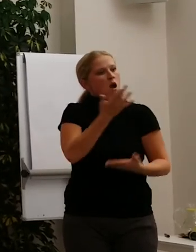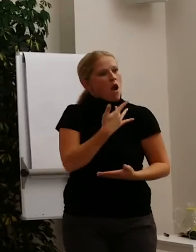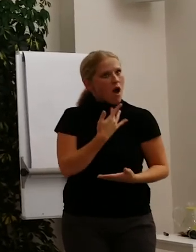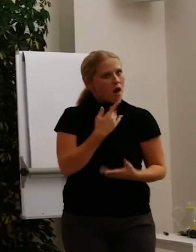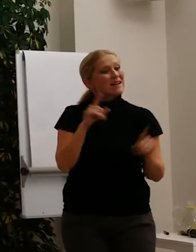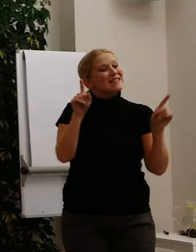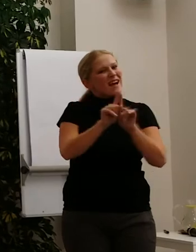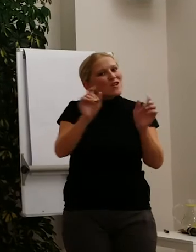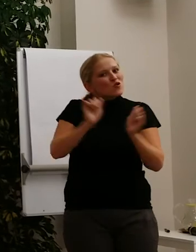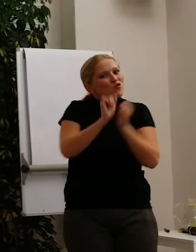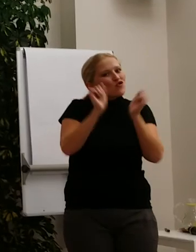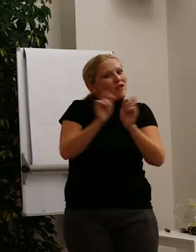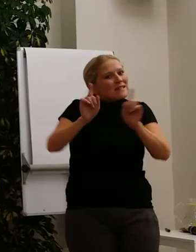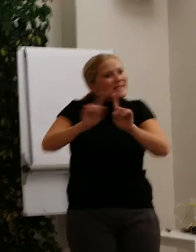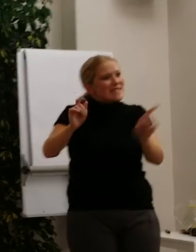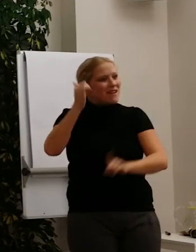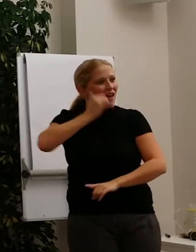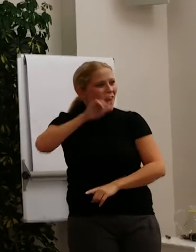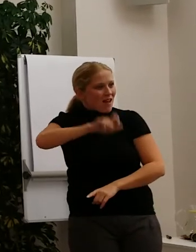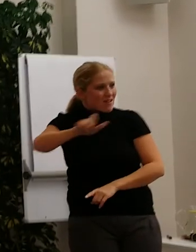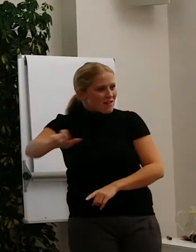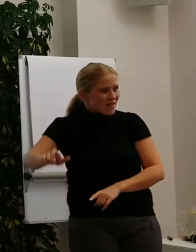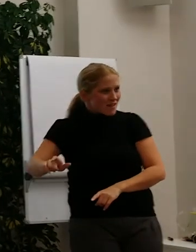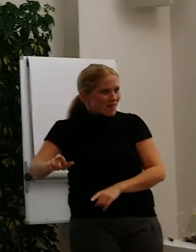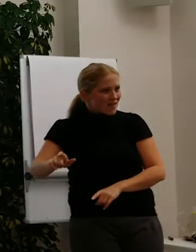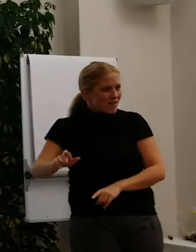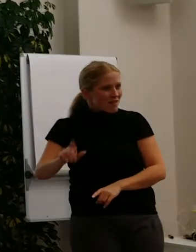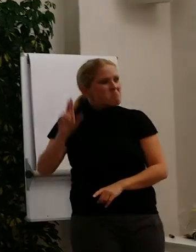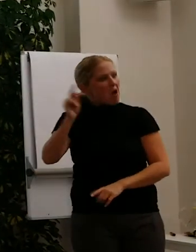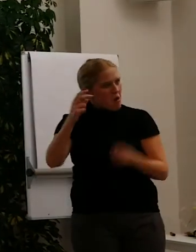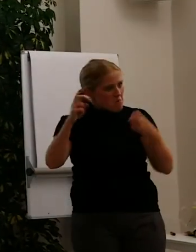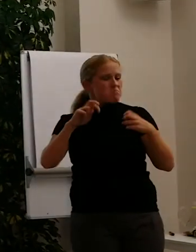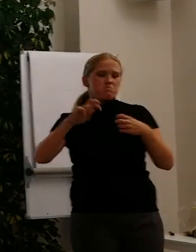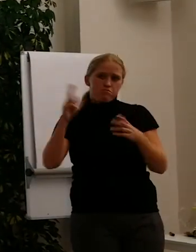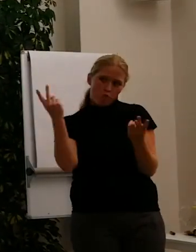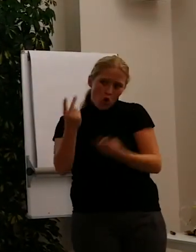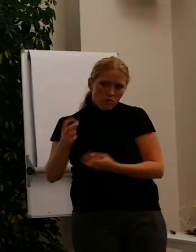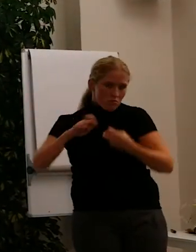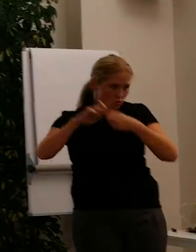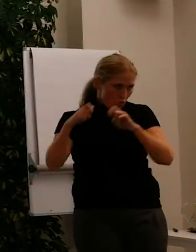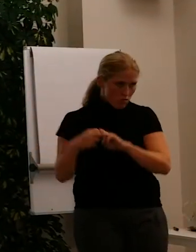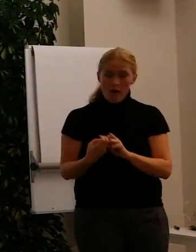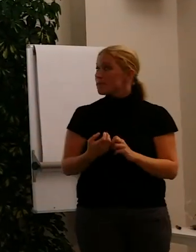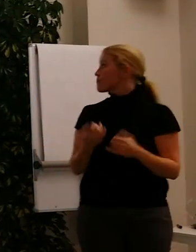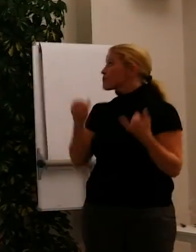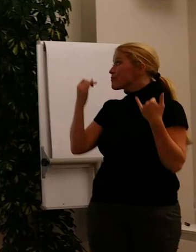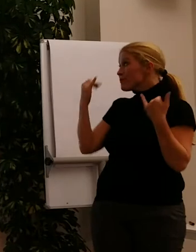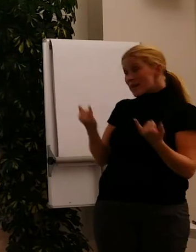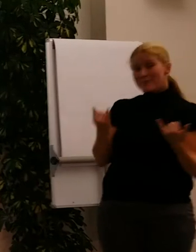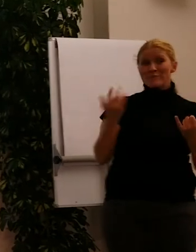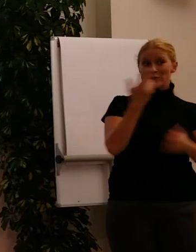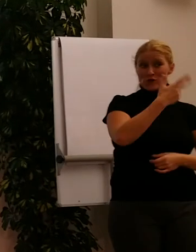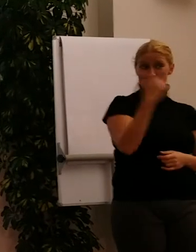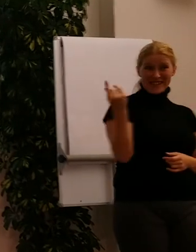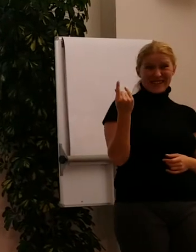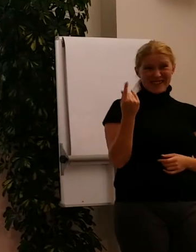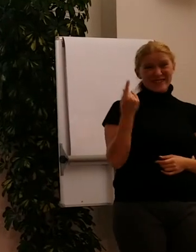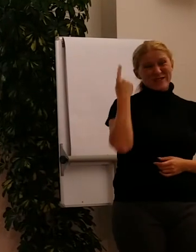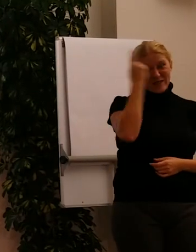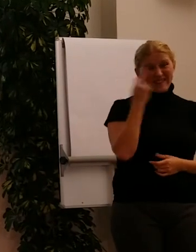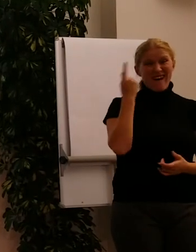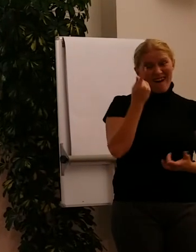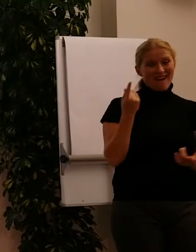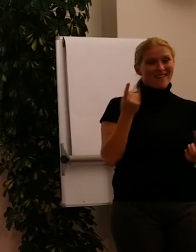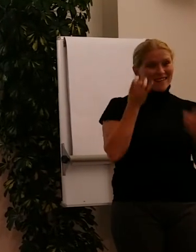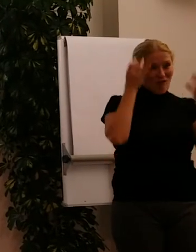situaci procházejí a možná mají podobnou zkušenost jako oni. V současné době jsme na Social Innovation Campu a začínáme s webem. Nicméně,